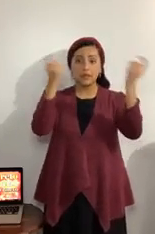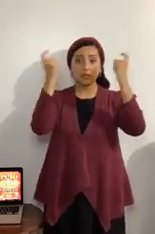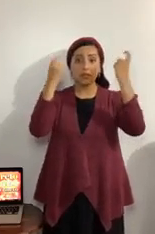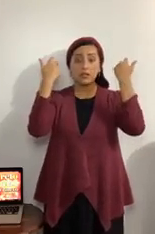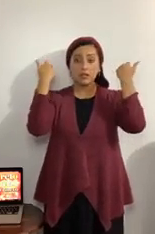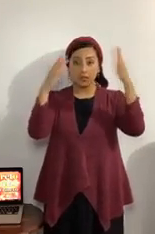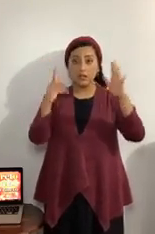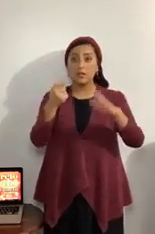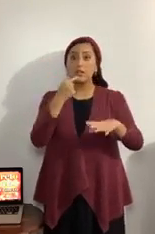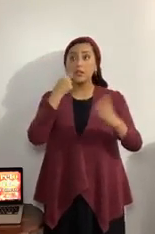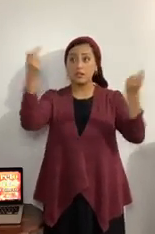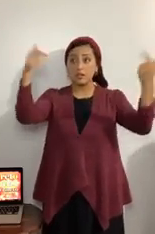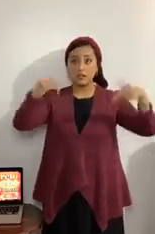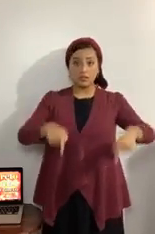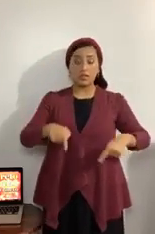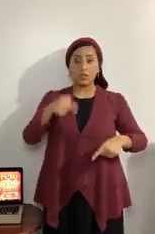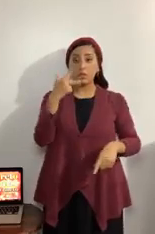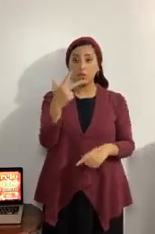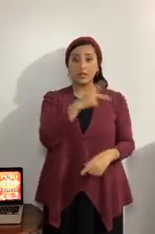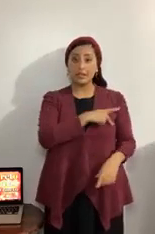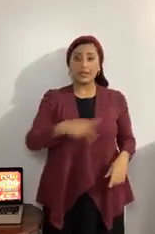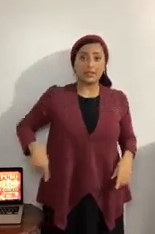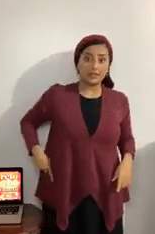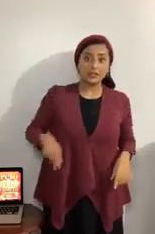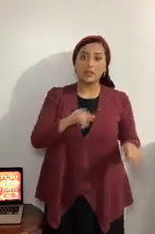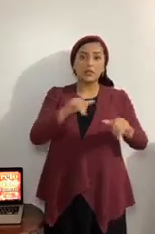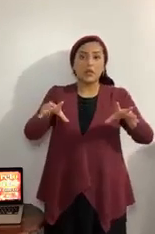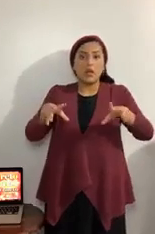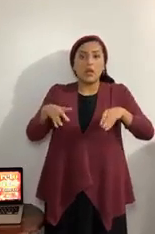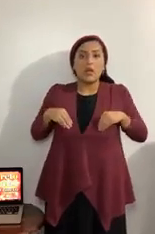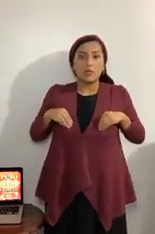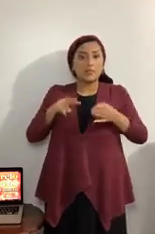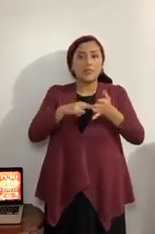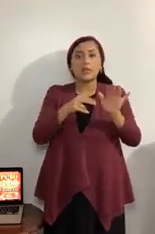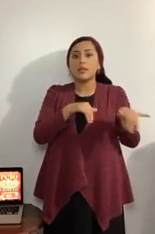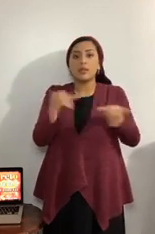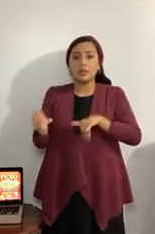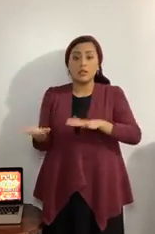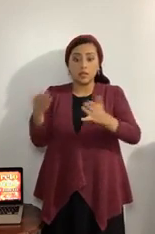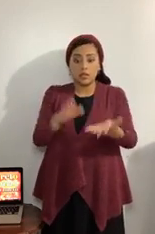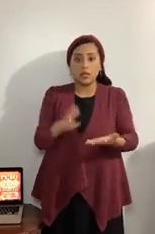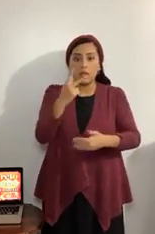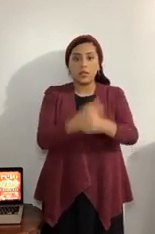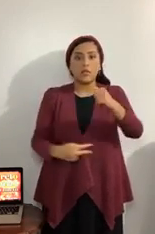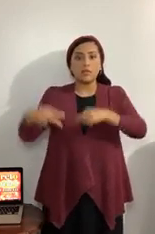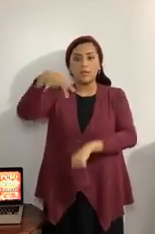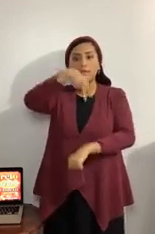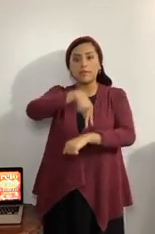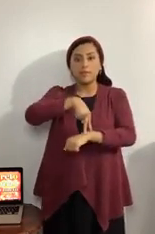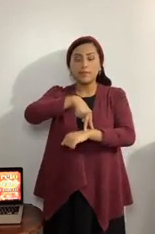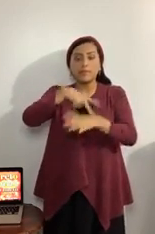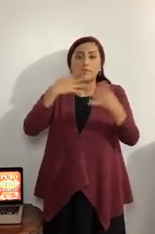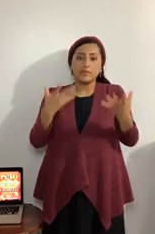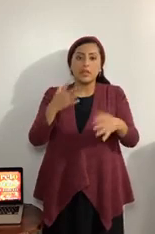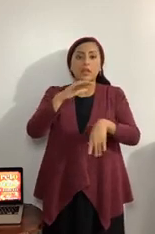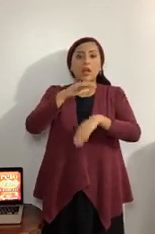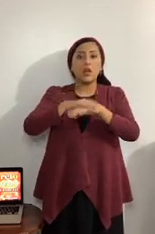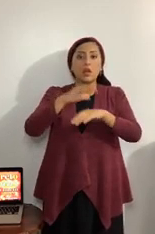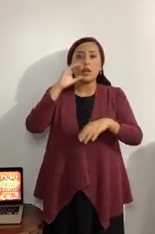decir que vienen los Reyes Magos es aceptar y enseñar que los muertos vuelven a la tierra. Y en Coelet, en Eclesiastés